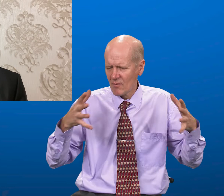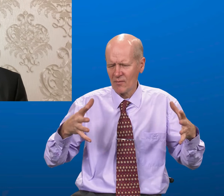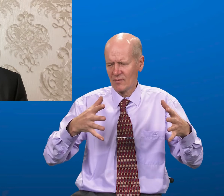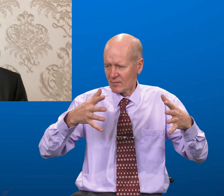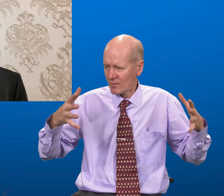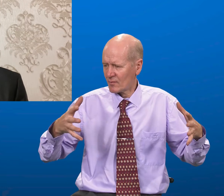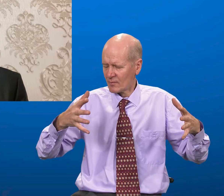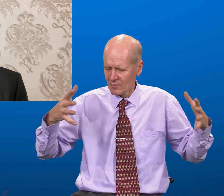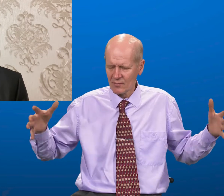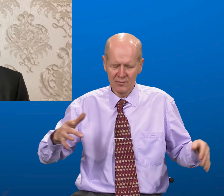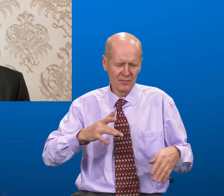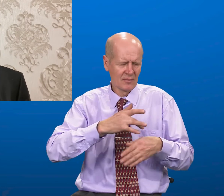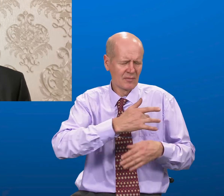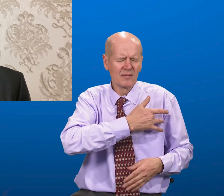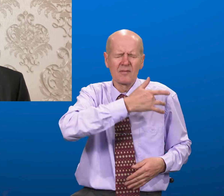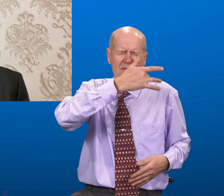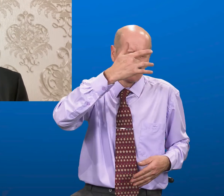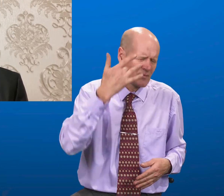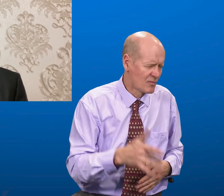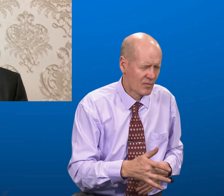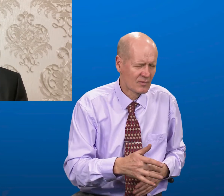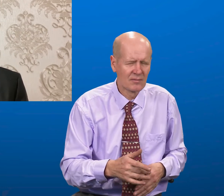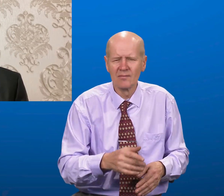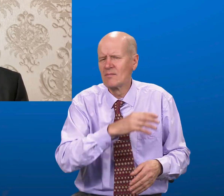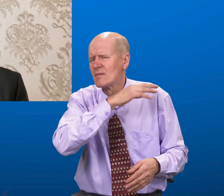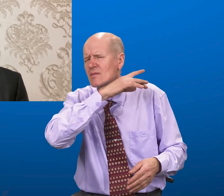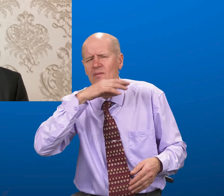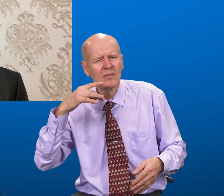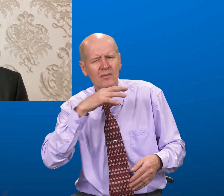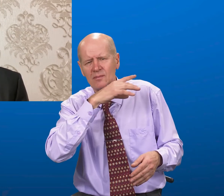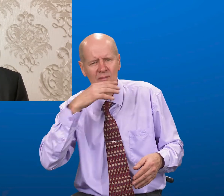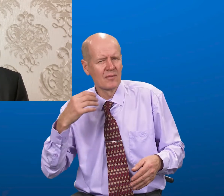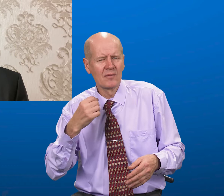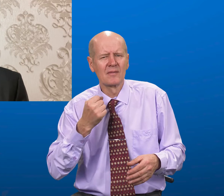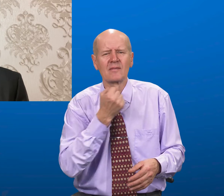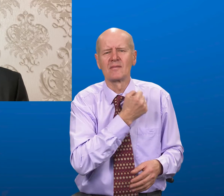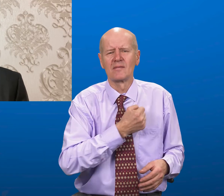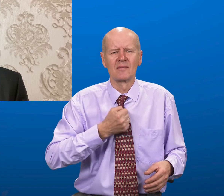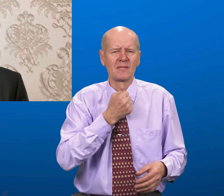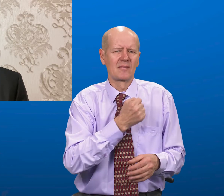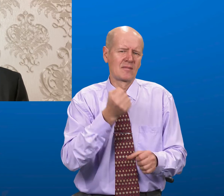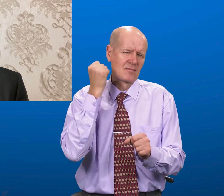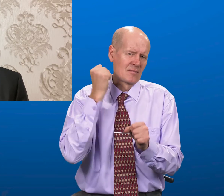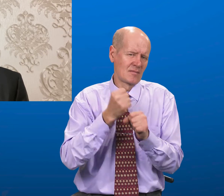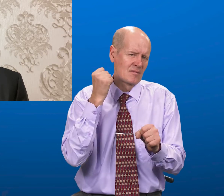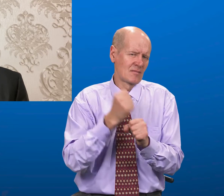как в свое время фараон или первосвященник Каяфа, то мы